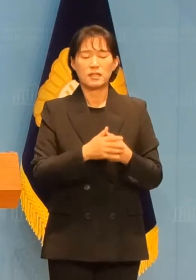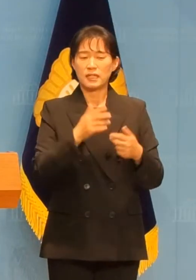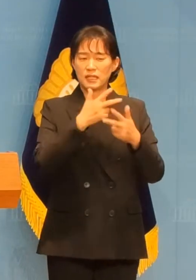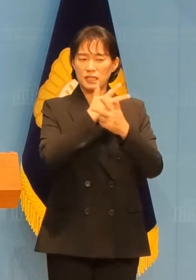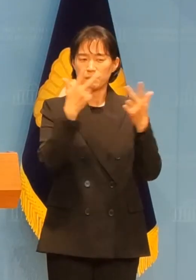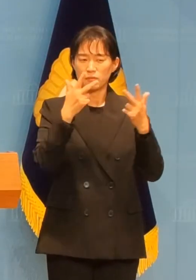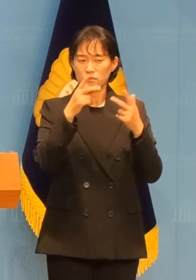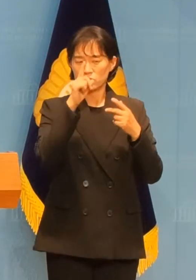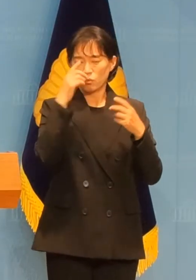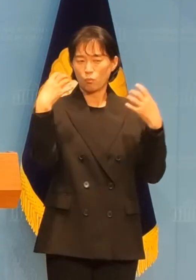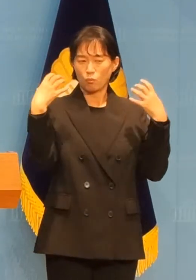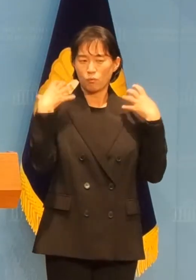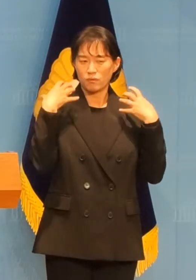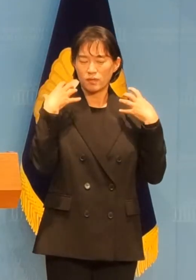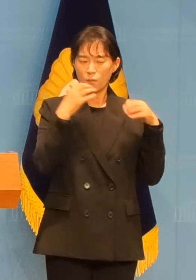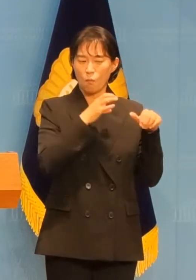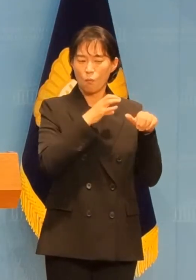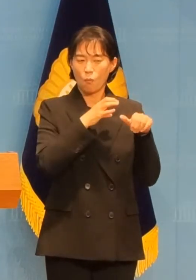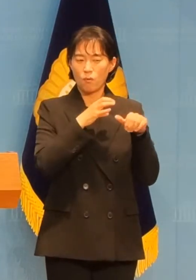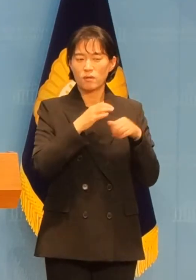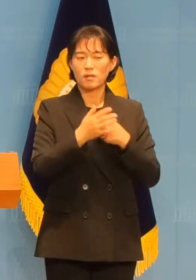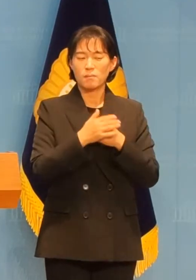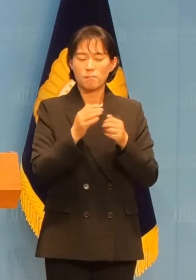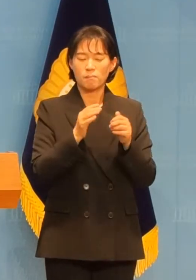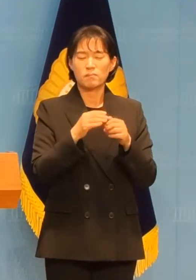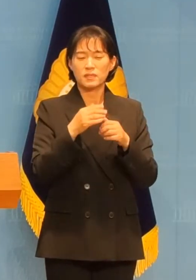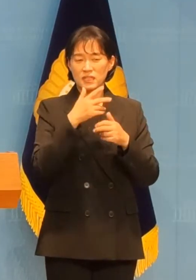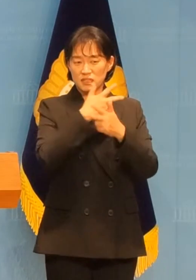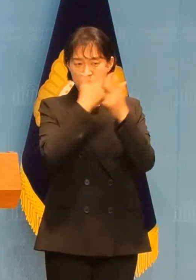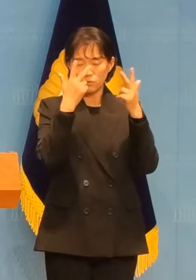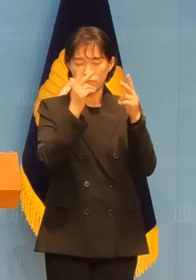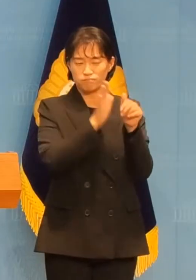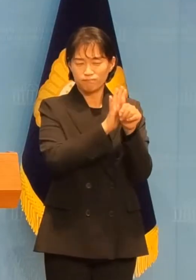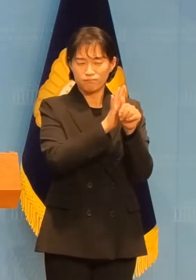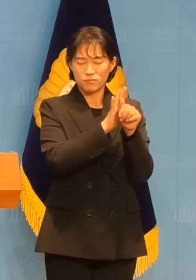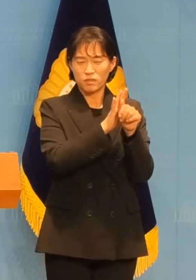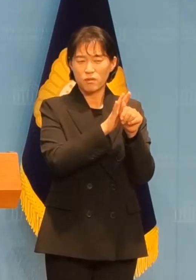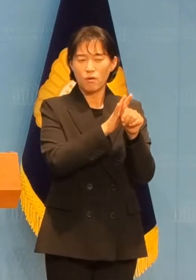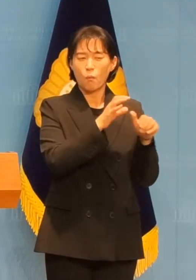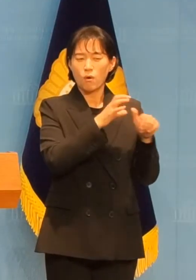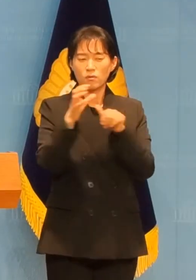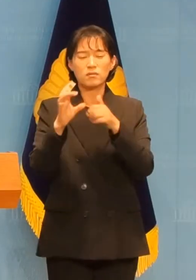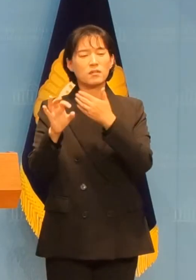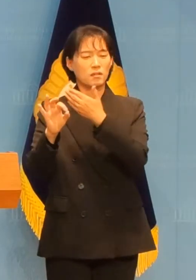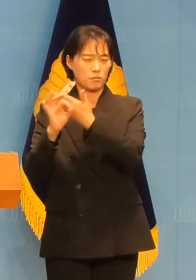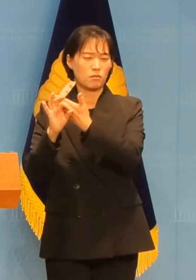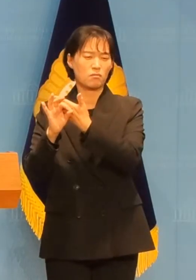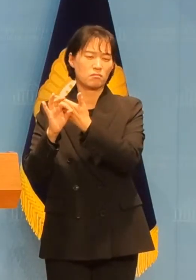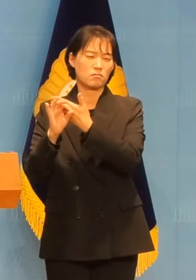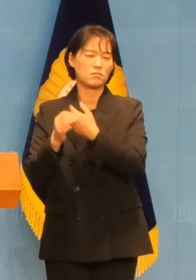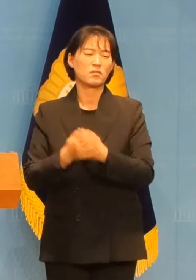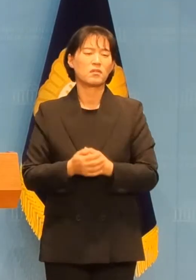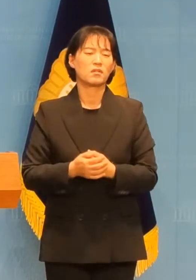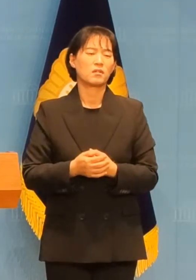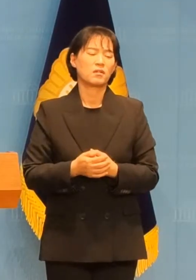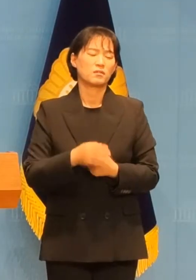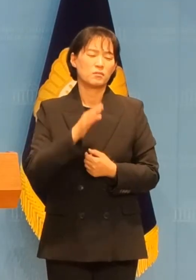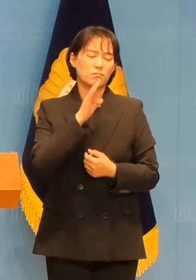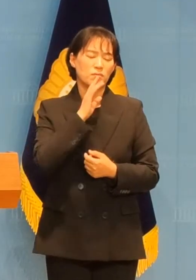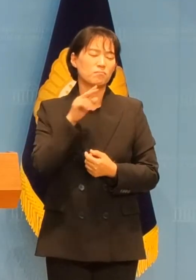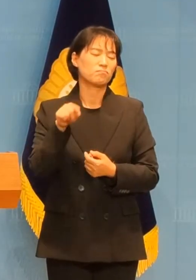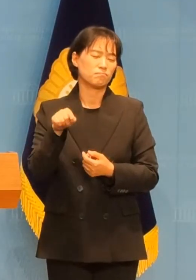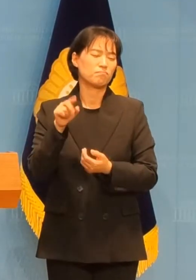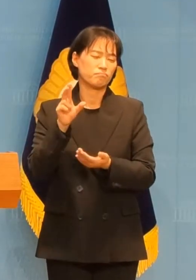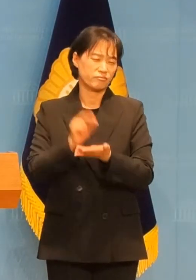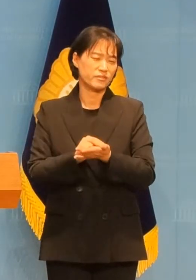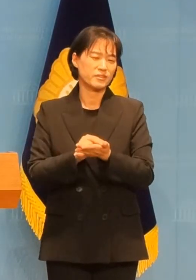비호의 도구로 악용된다면 이는 법치주의와 민주주의의 이름으로 포장된 또 하나의 태행으로